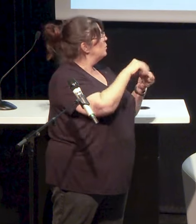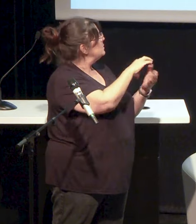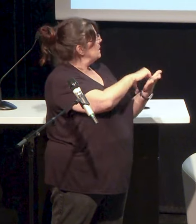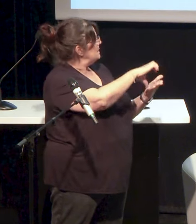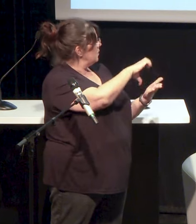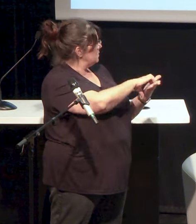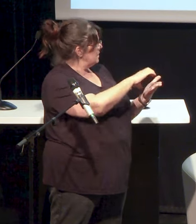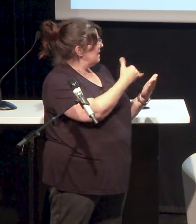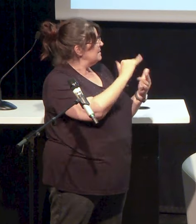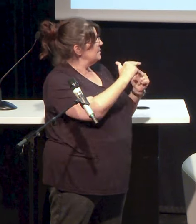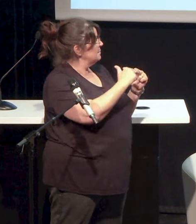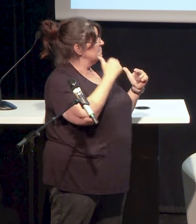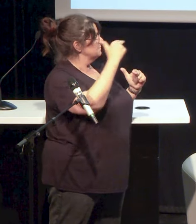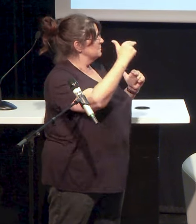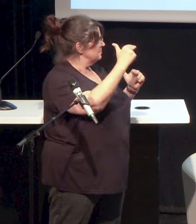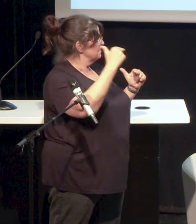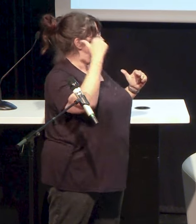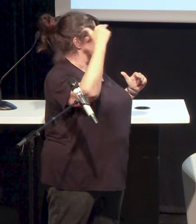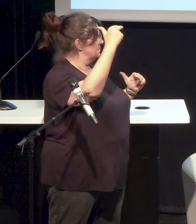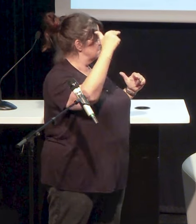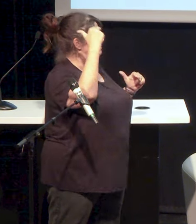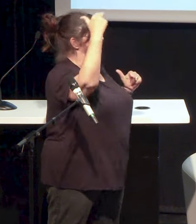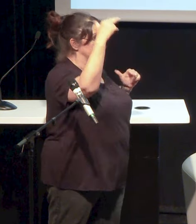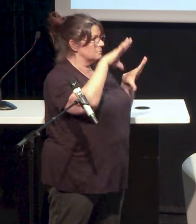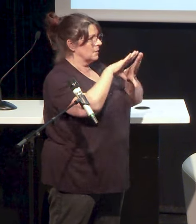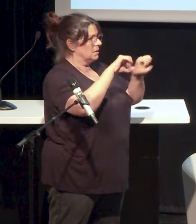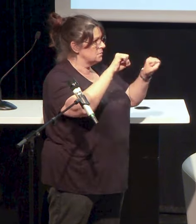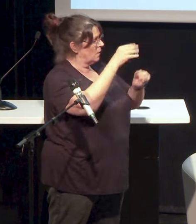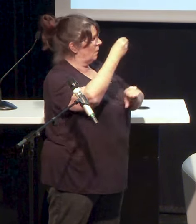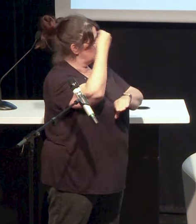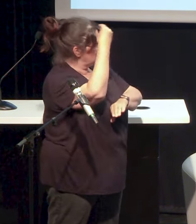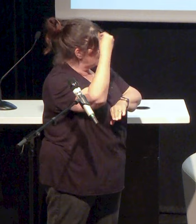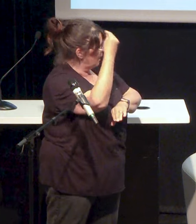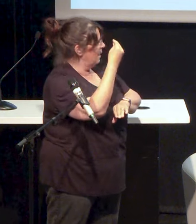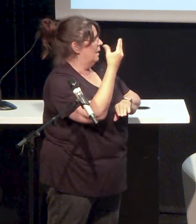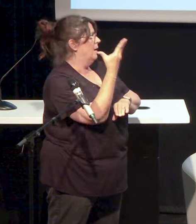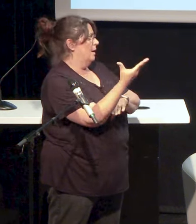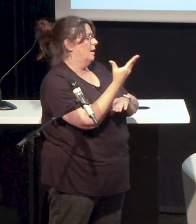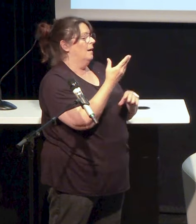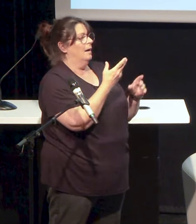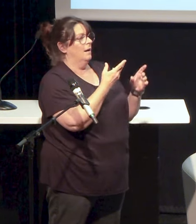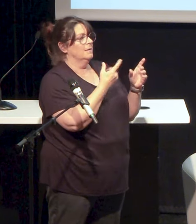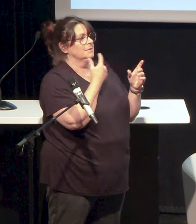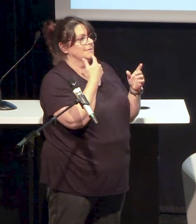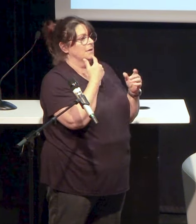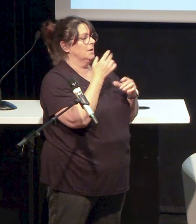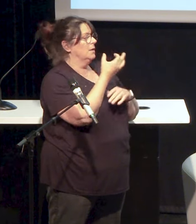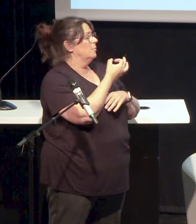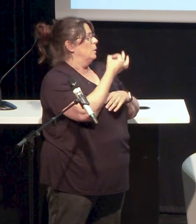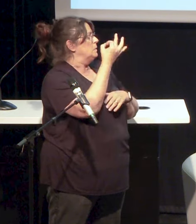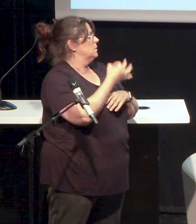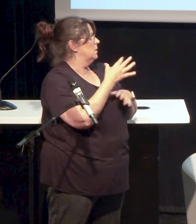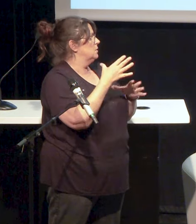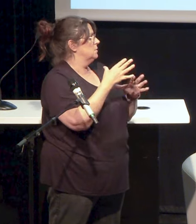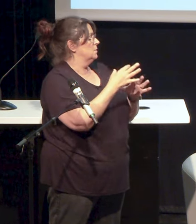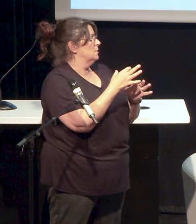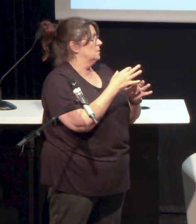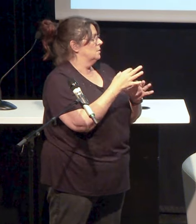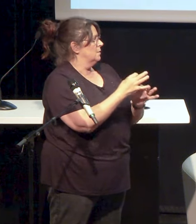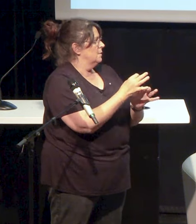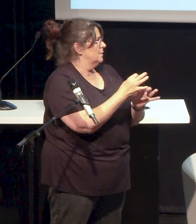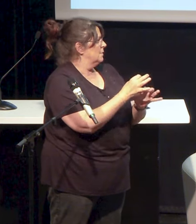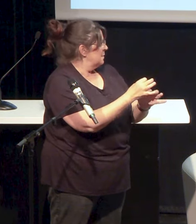Et plus on monte effectivement sur le master ou sur le doctorat, plus effectivement le pourcentage relatif de